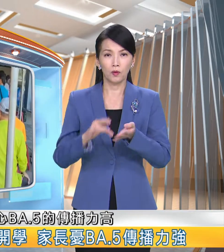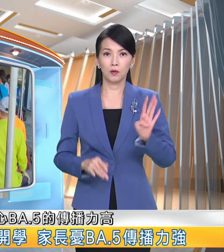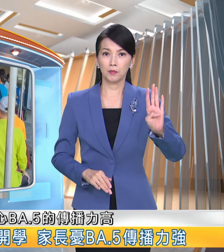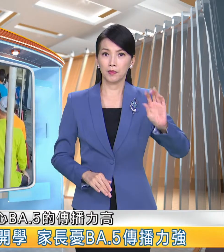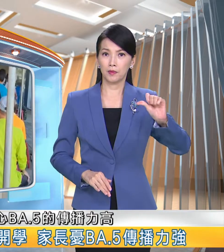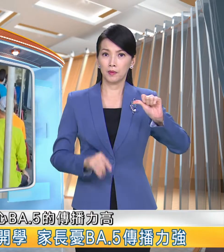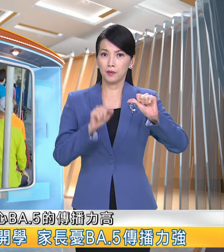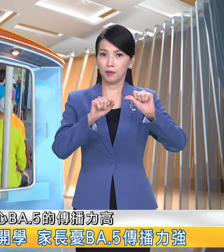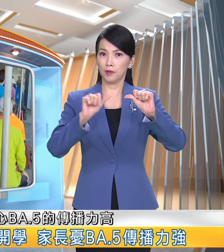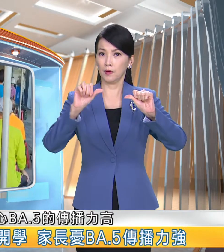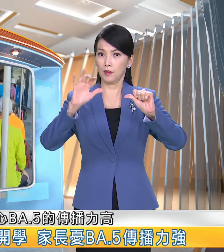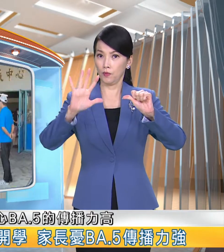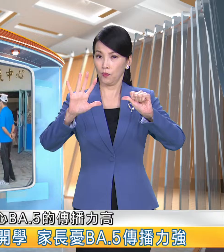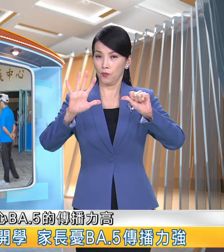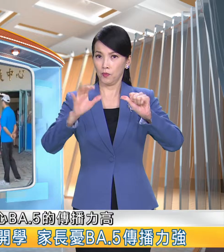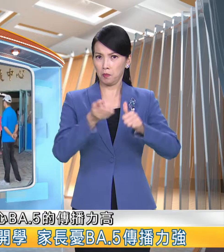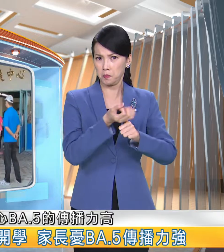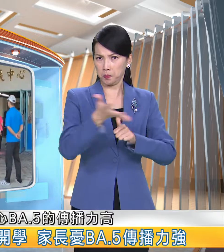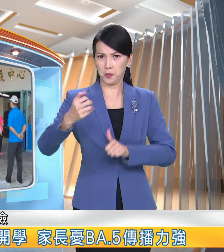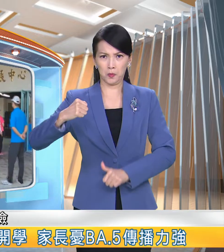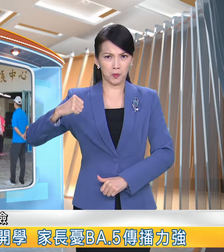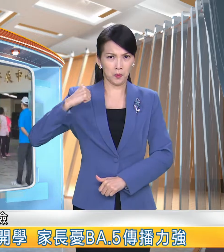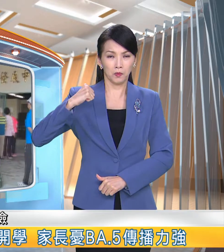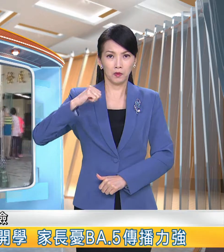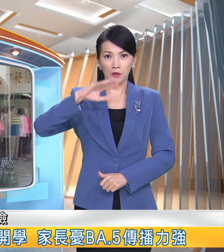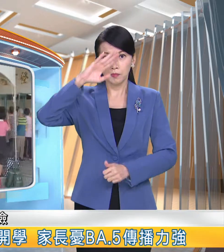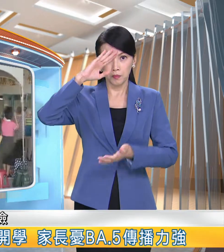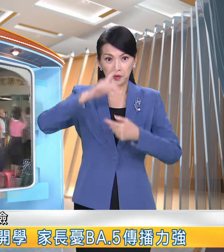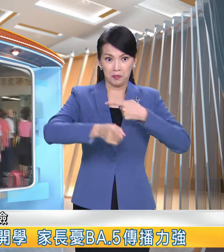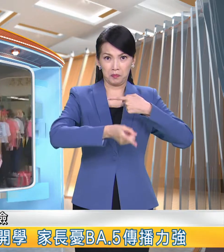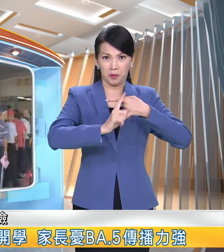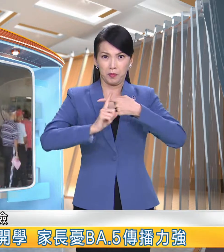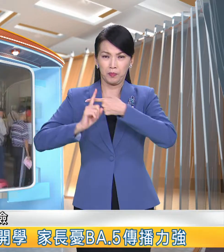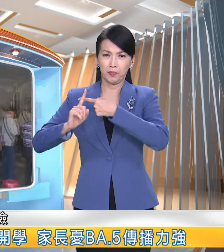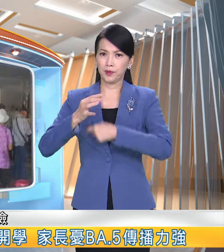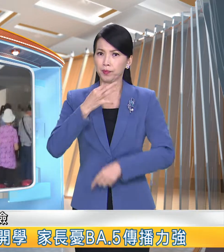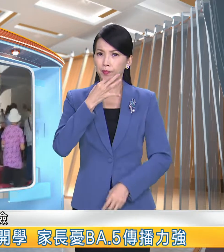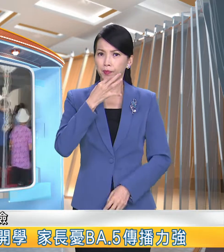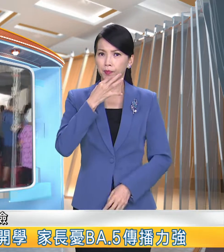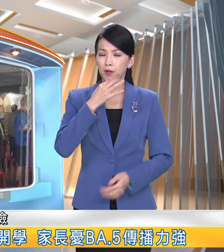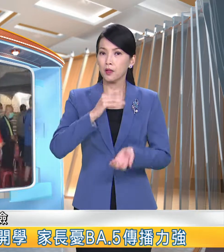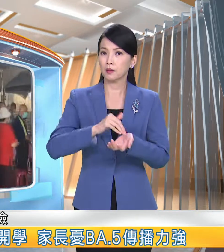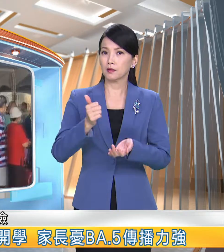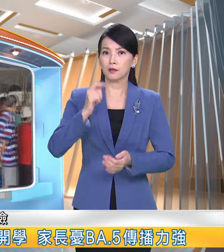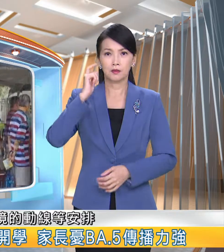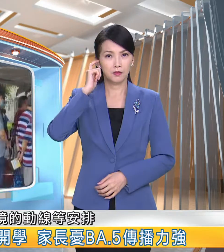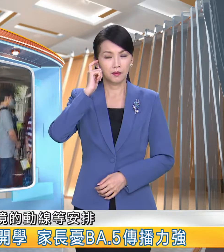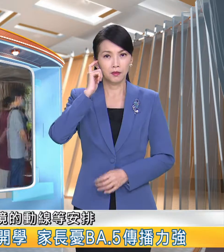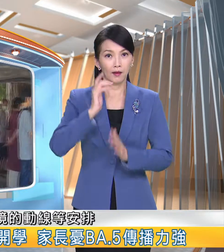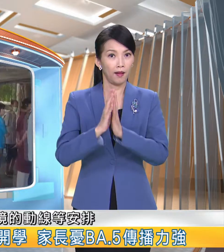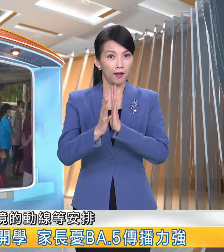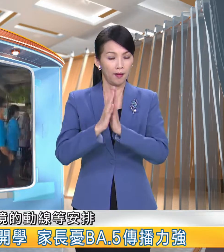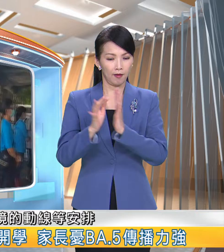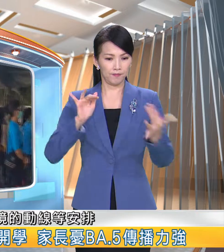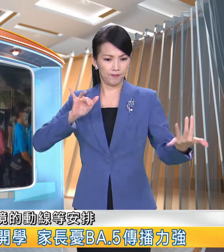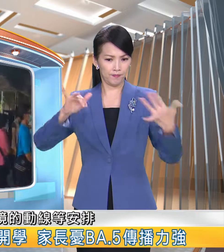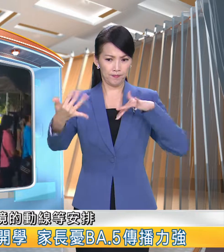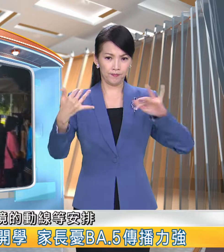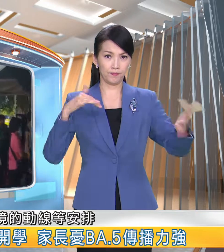传播力高，会增加染疫的风险。而有医师认为，环境的动线等安